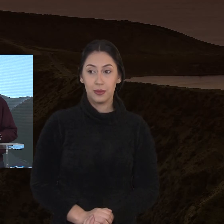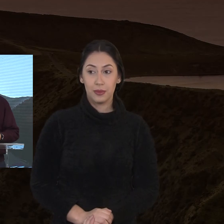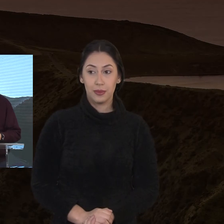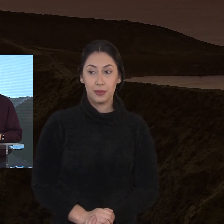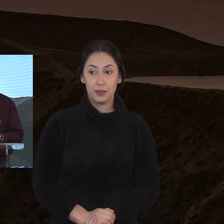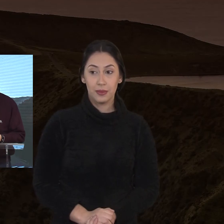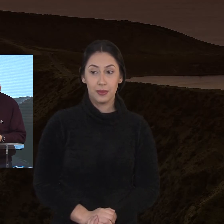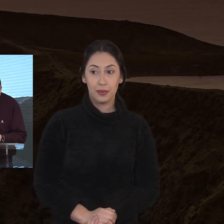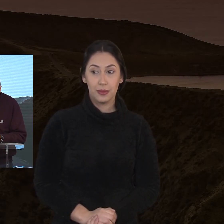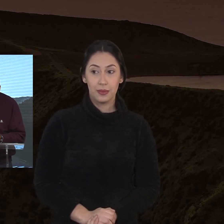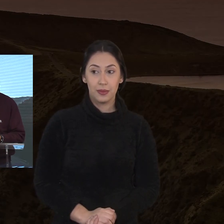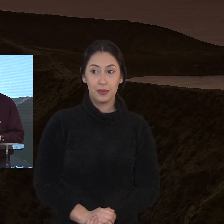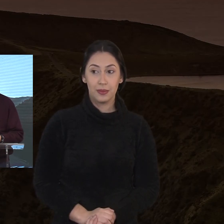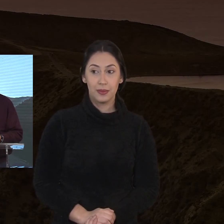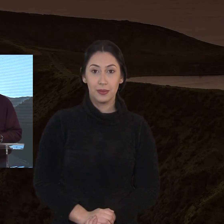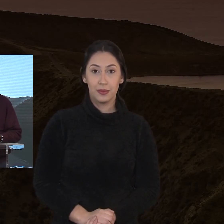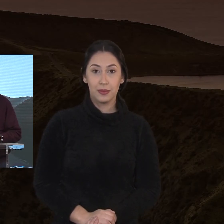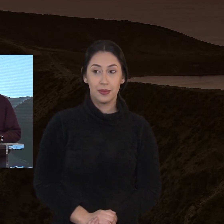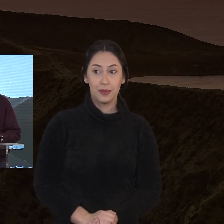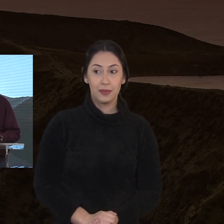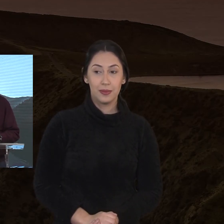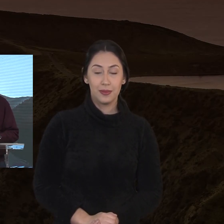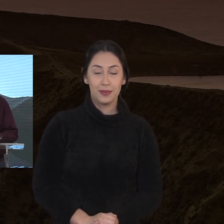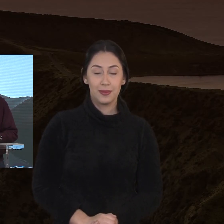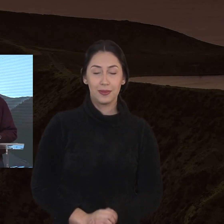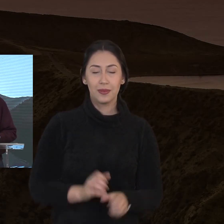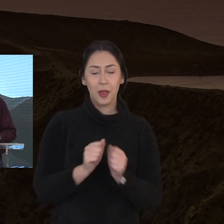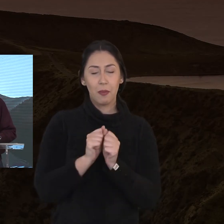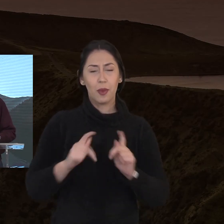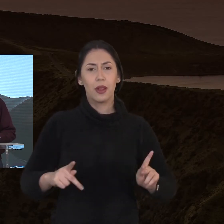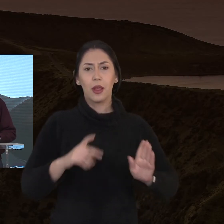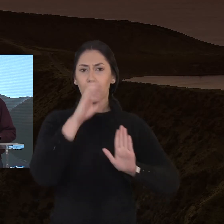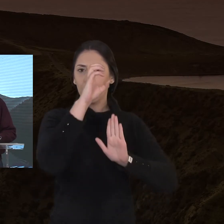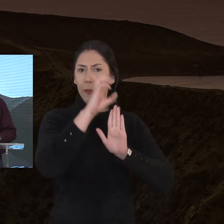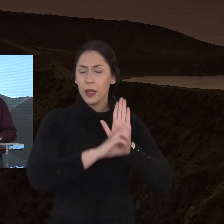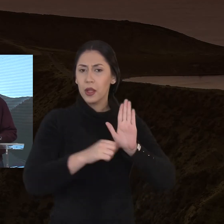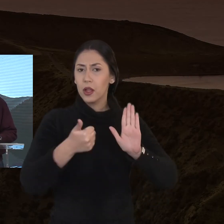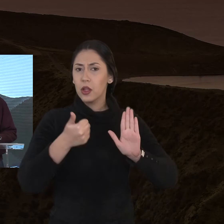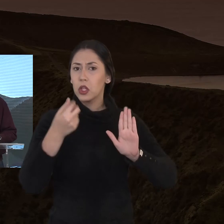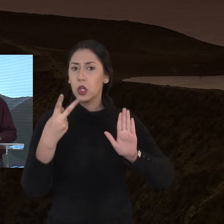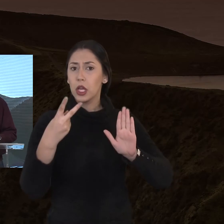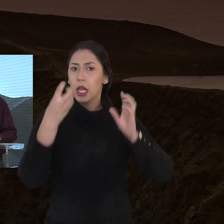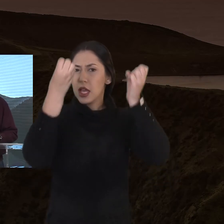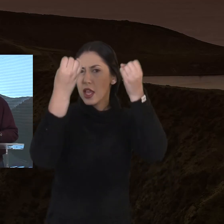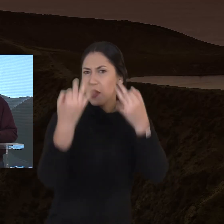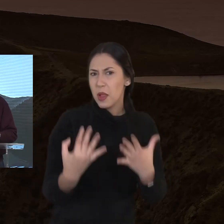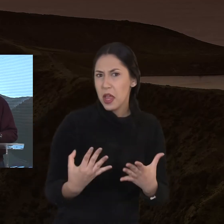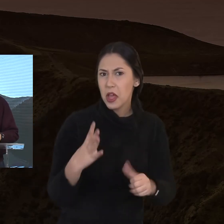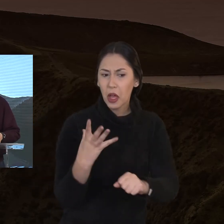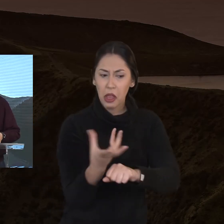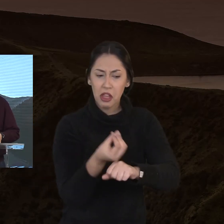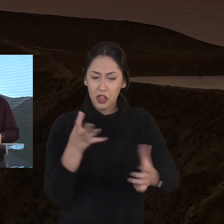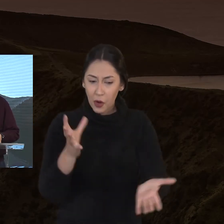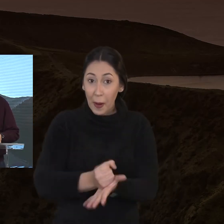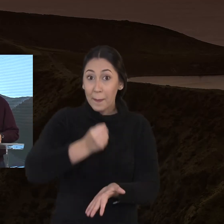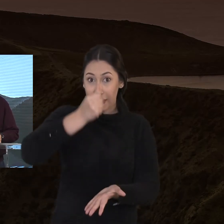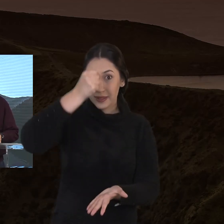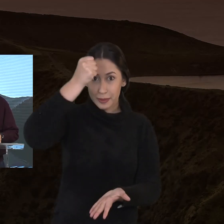e quando fala ali em apocalipse 12 do arrebatamento do filho varão